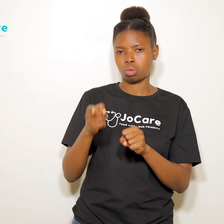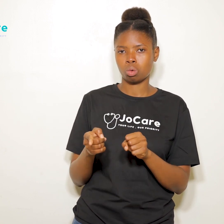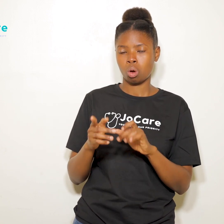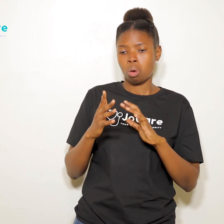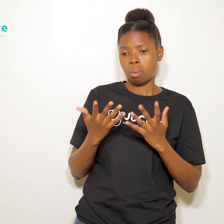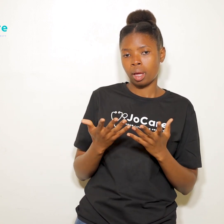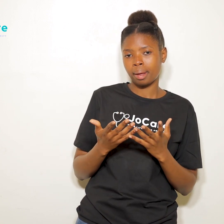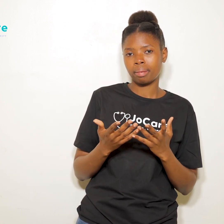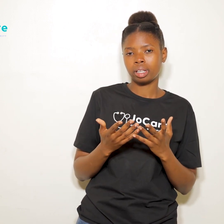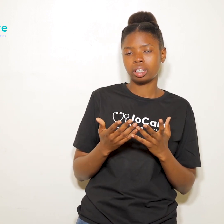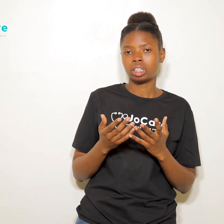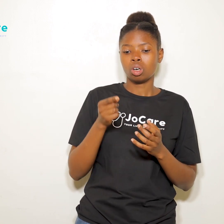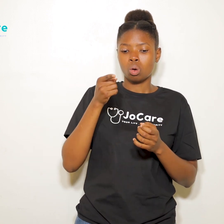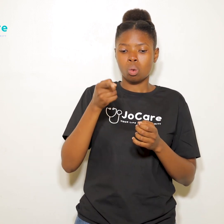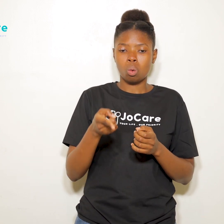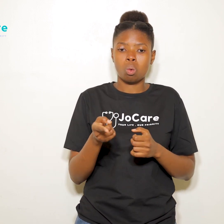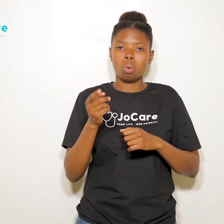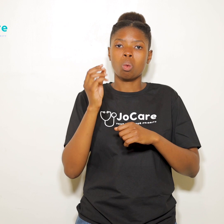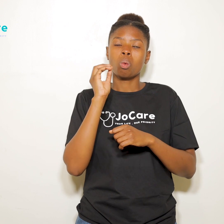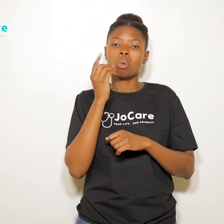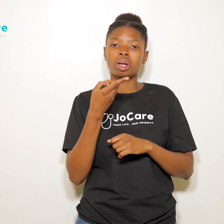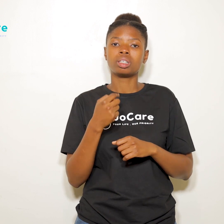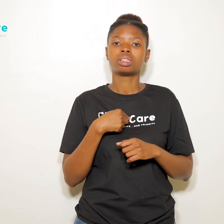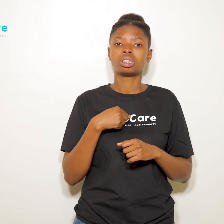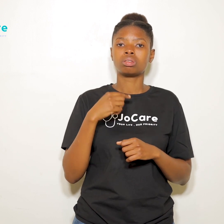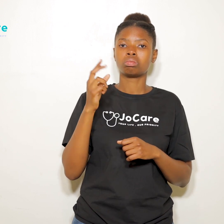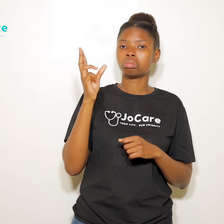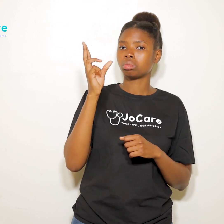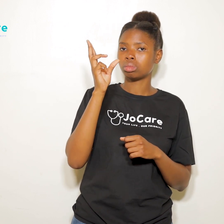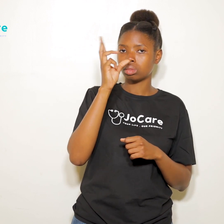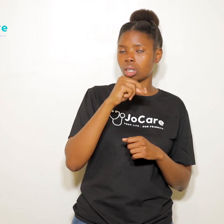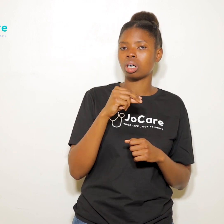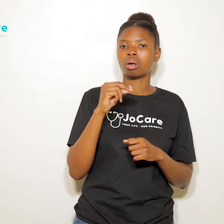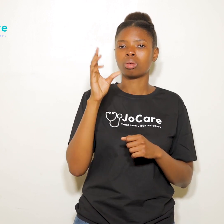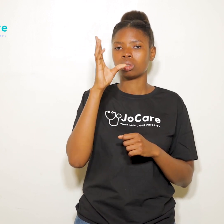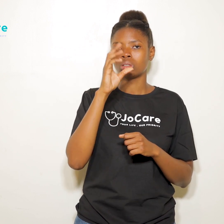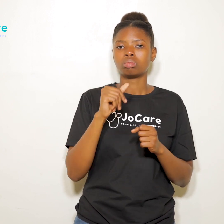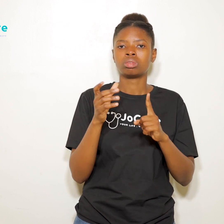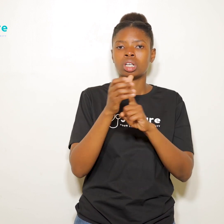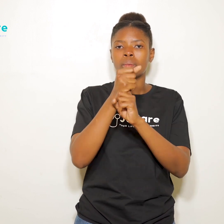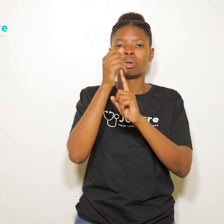kwezi nta mihango se nabonye n'urugero, cyangwa ukavuga uku kwezi